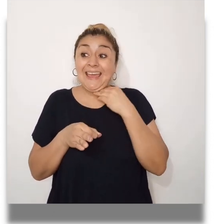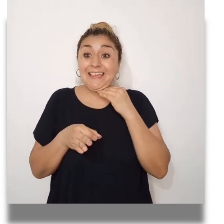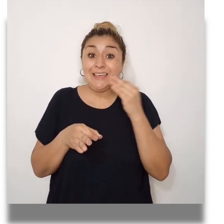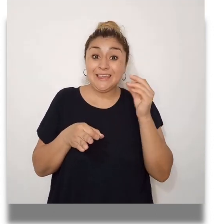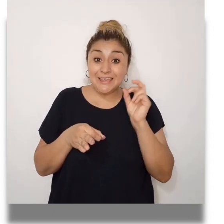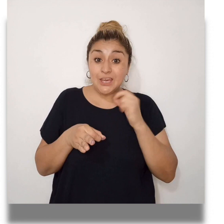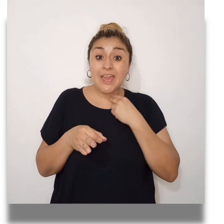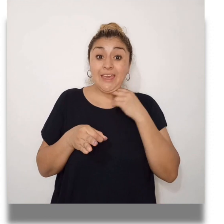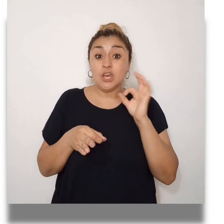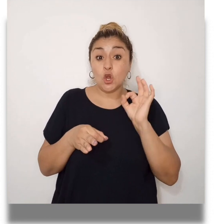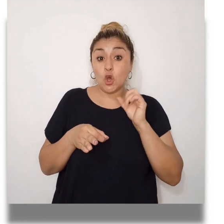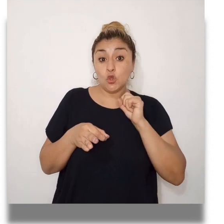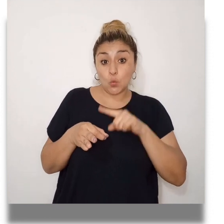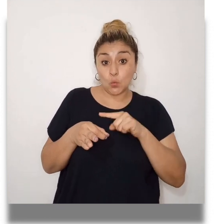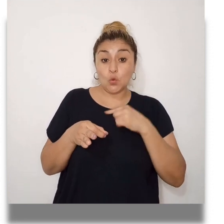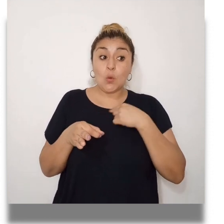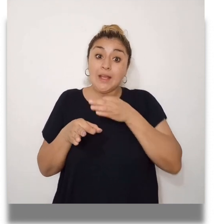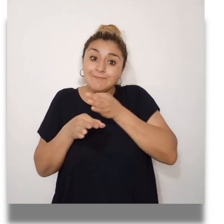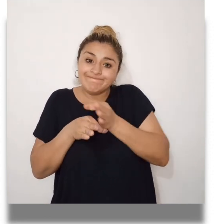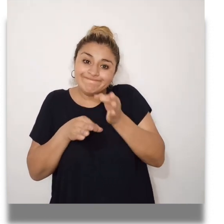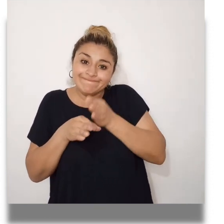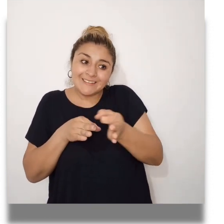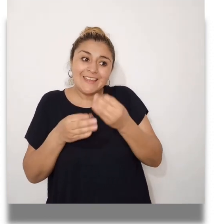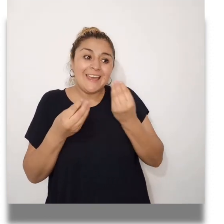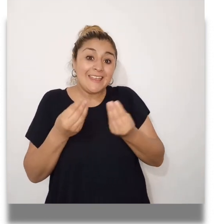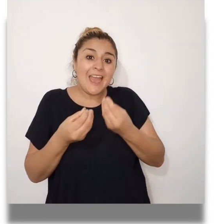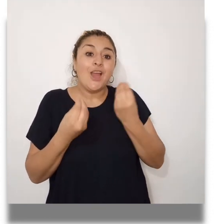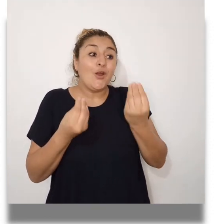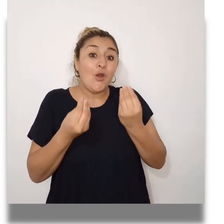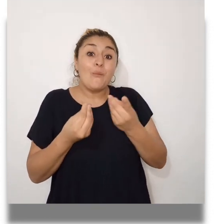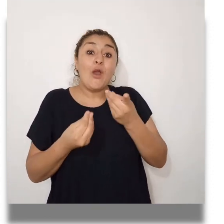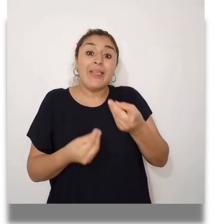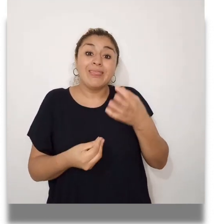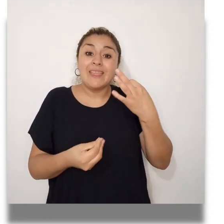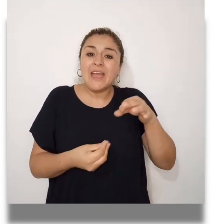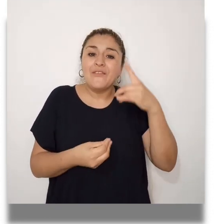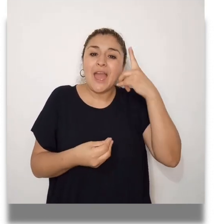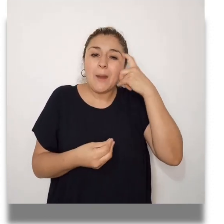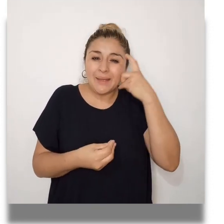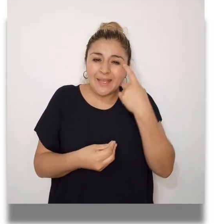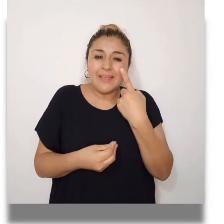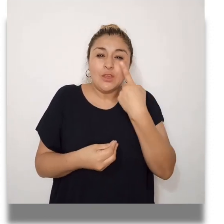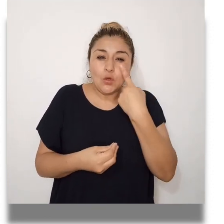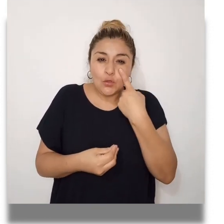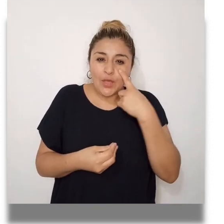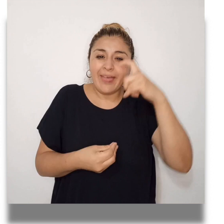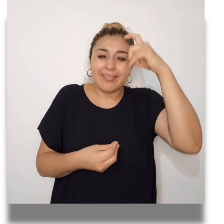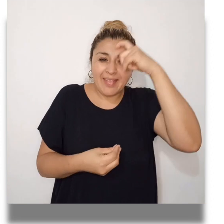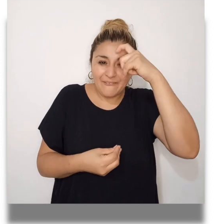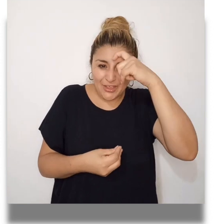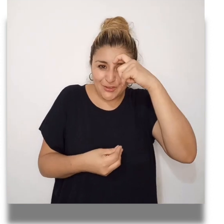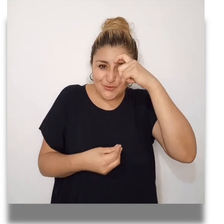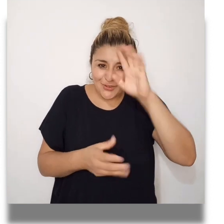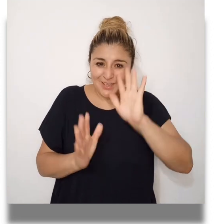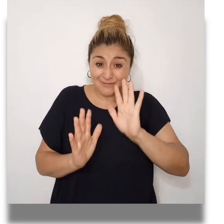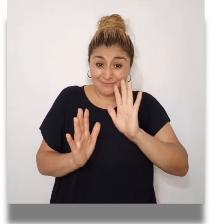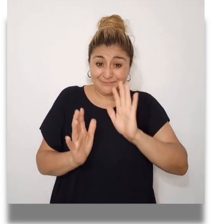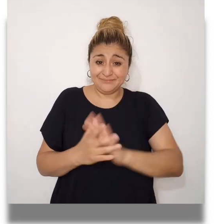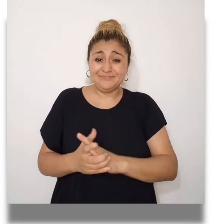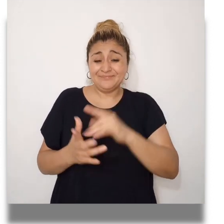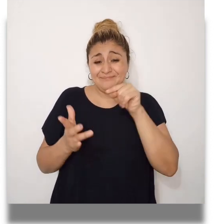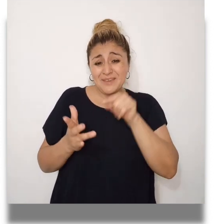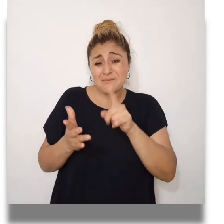a buscar y adquirir la sabiduría. Y ici, au chapitre 9, du verset 1 à 6, y